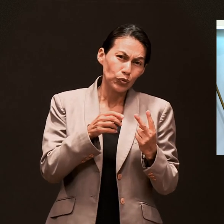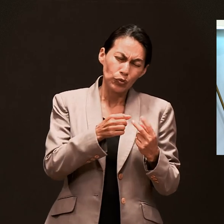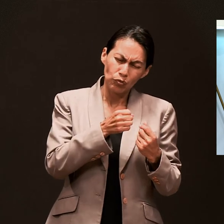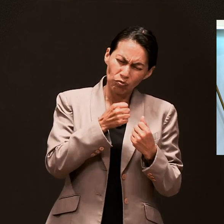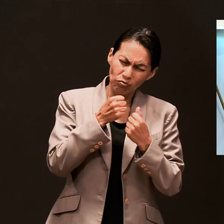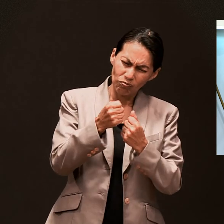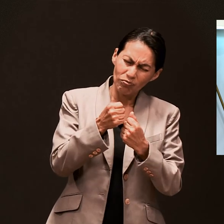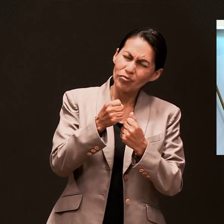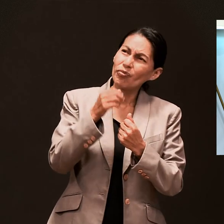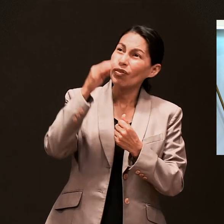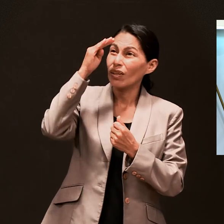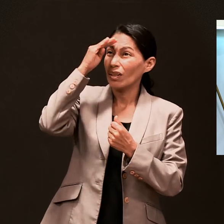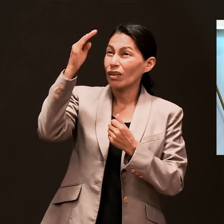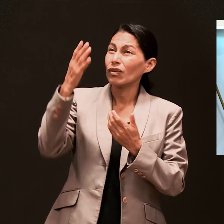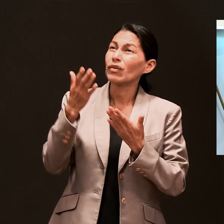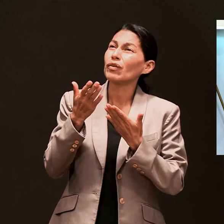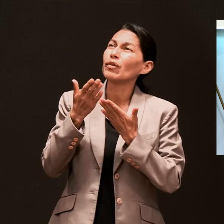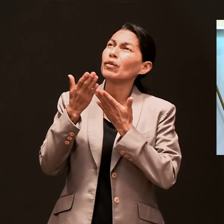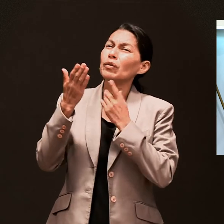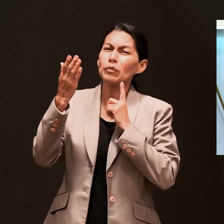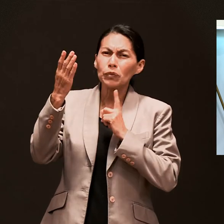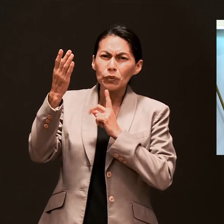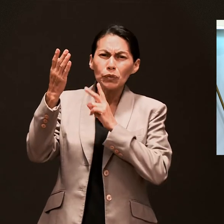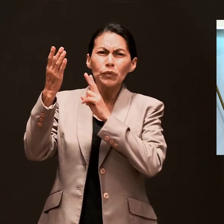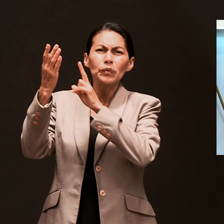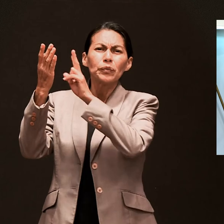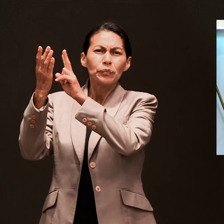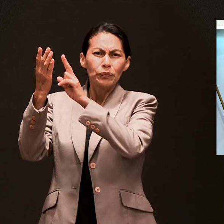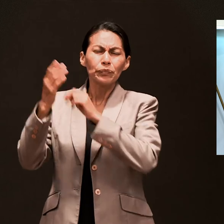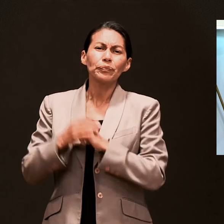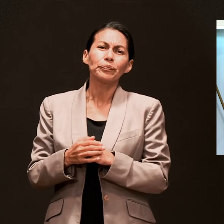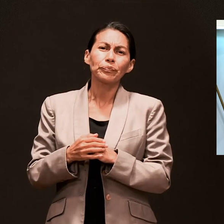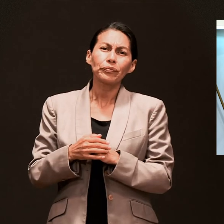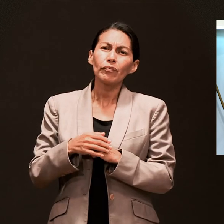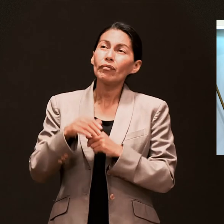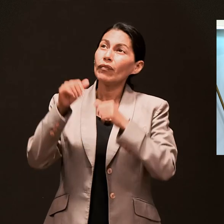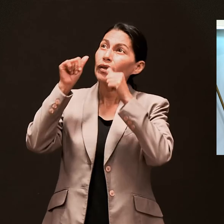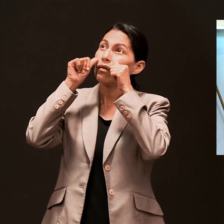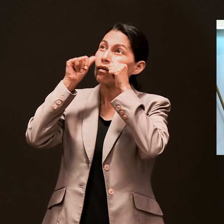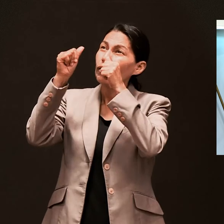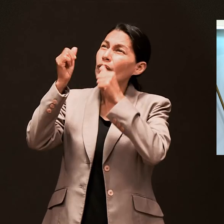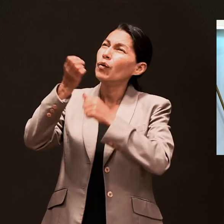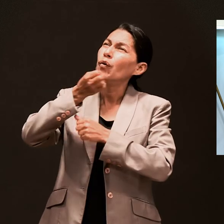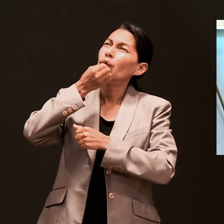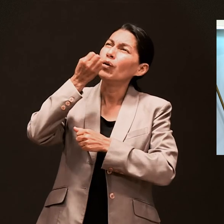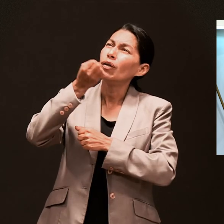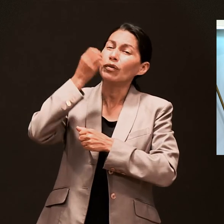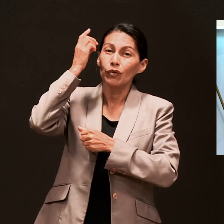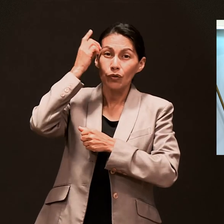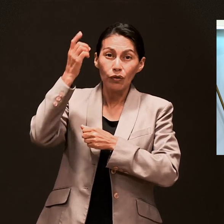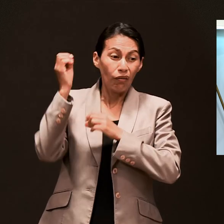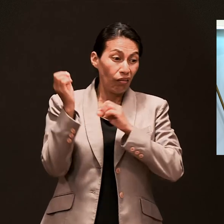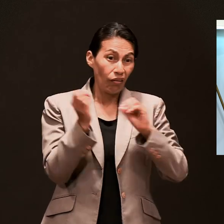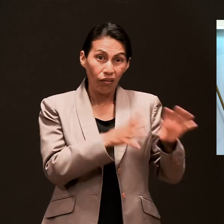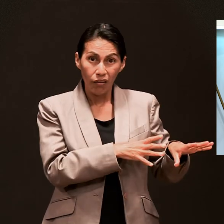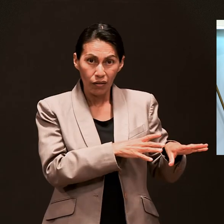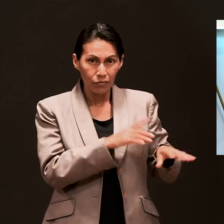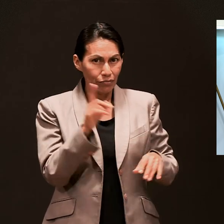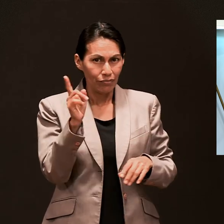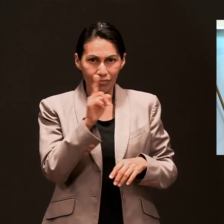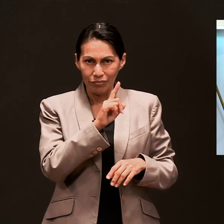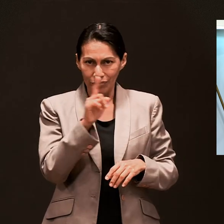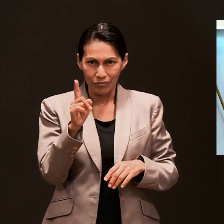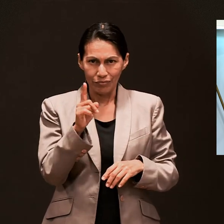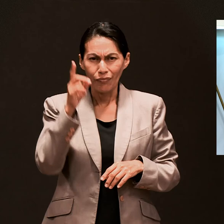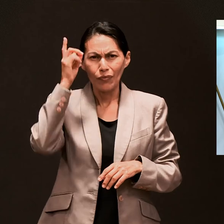fortalecidos en el señor al regresar al ir a la iglesia y escuchar la voz de Dios que no los va a dejar